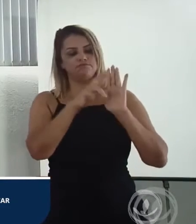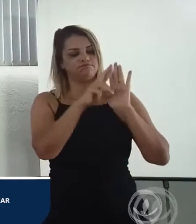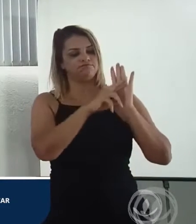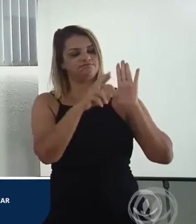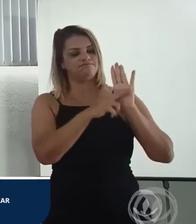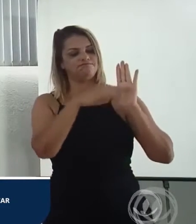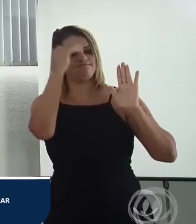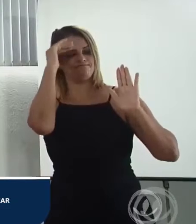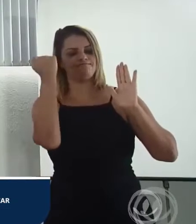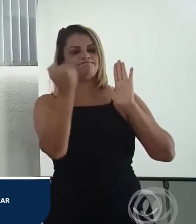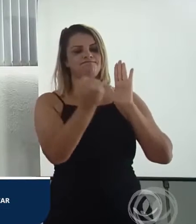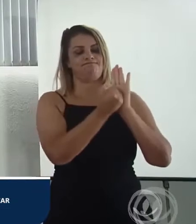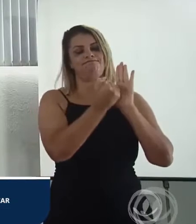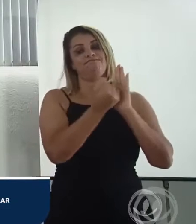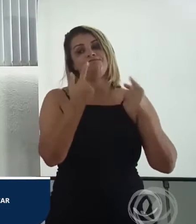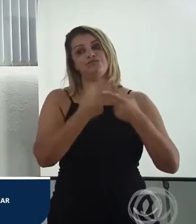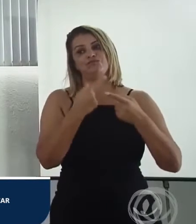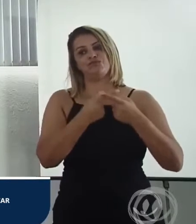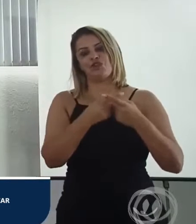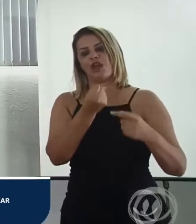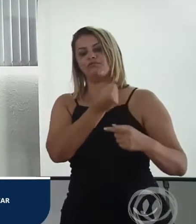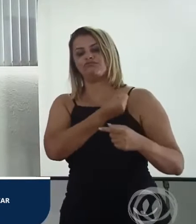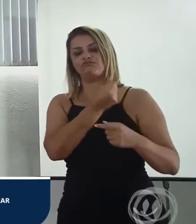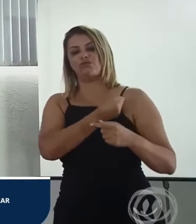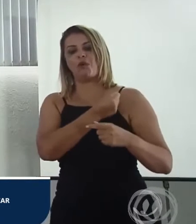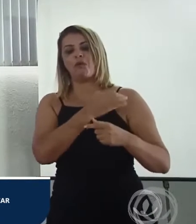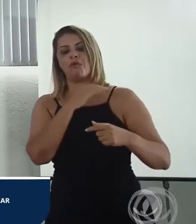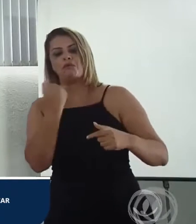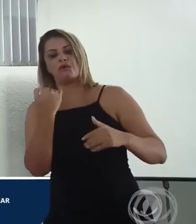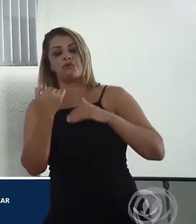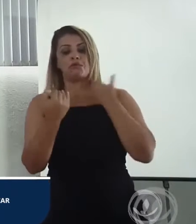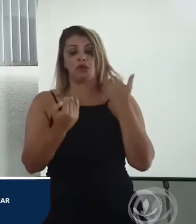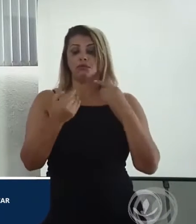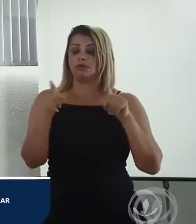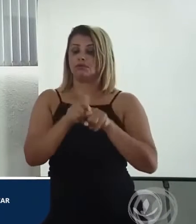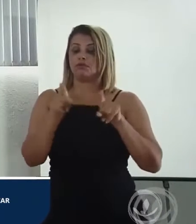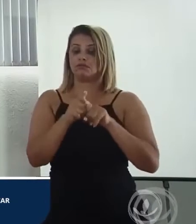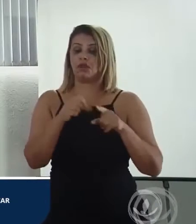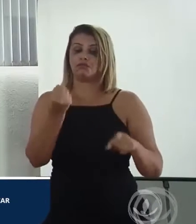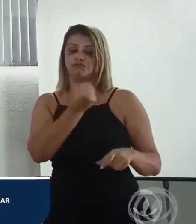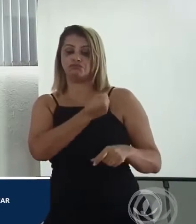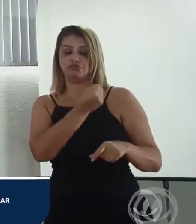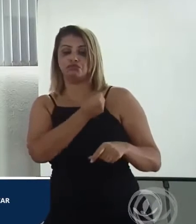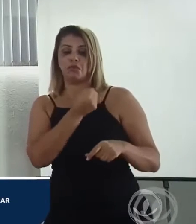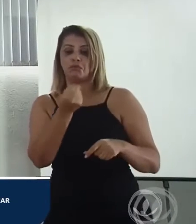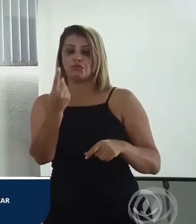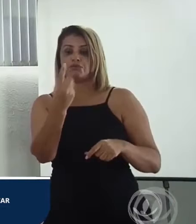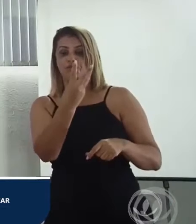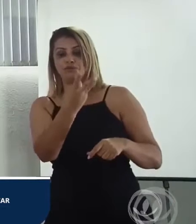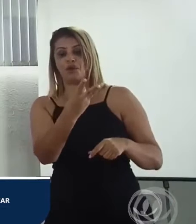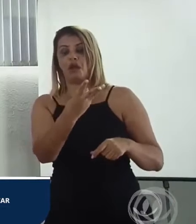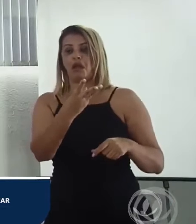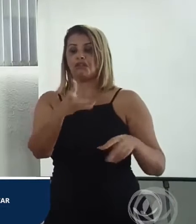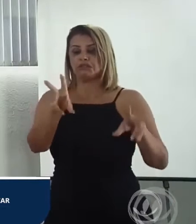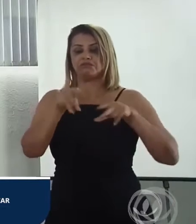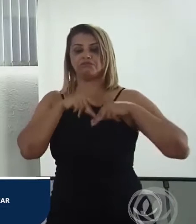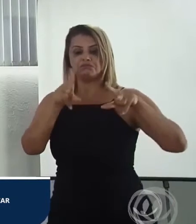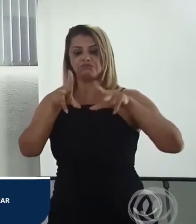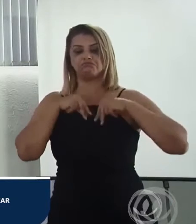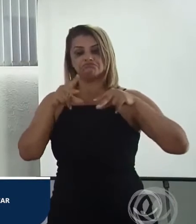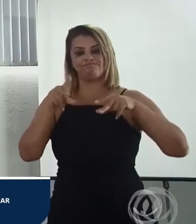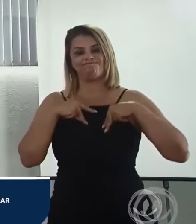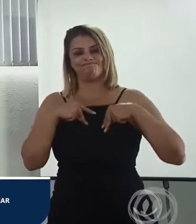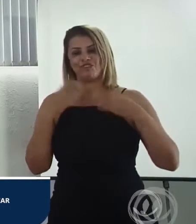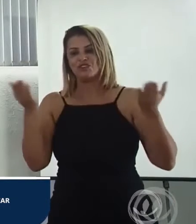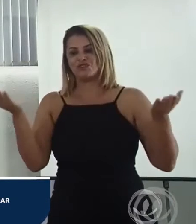que os nossos números melhorem. A gente vem comentando, vem pedindo, vem falando, mas infelizmente chega um ponto que a gente